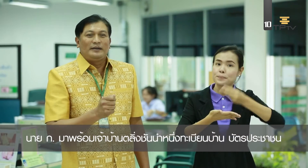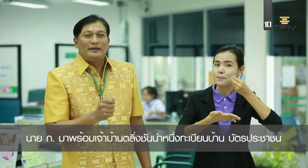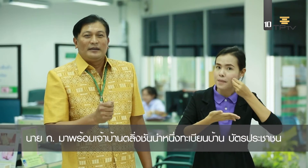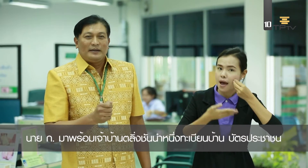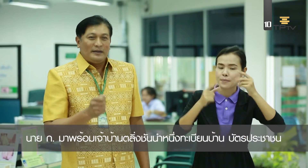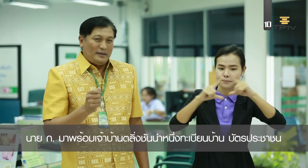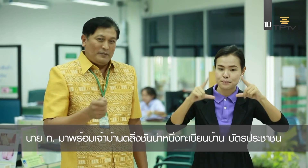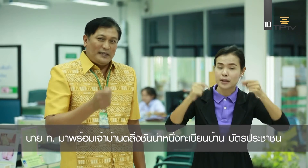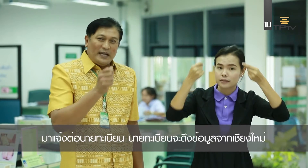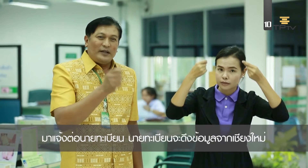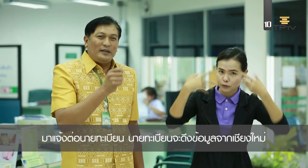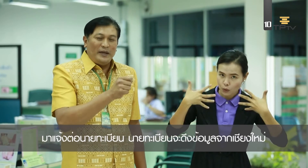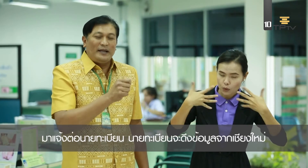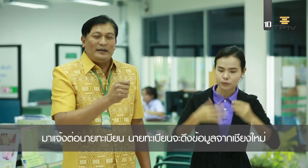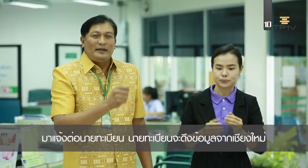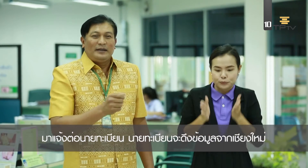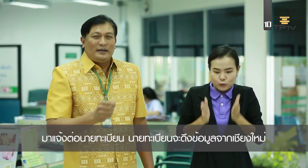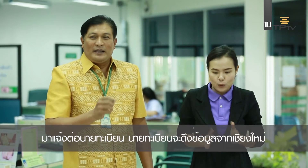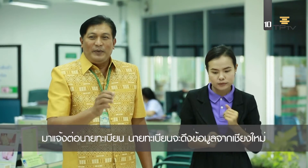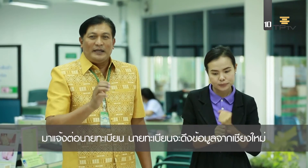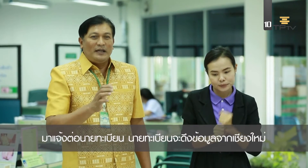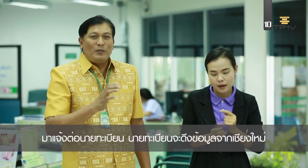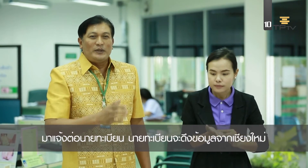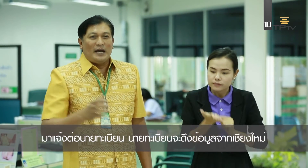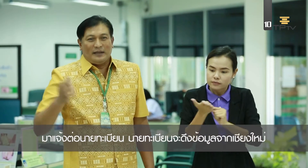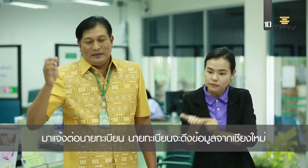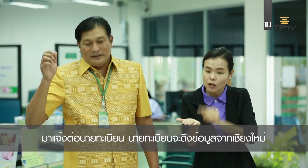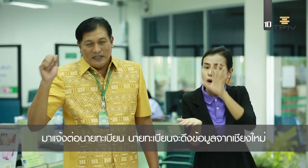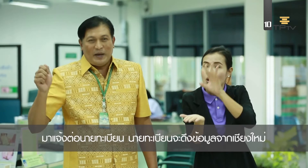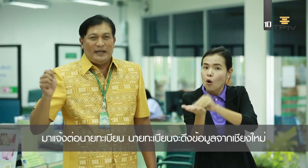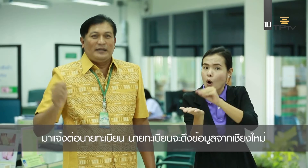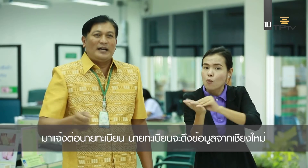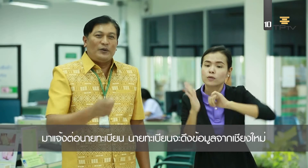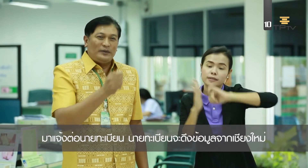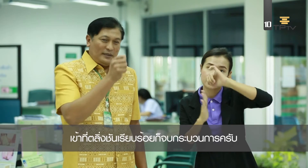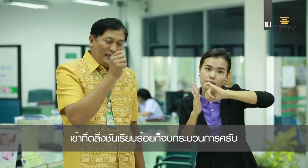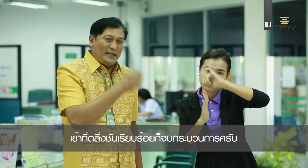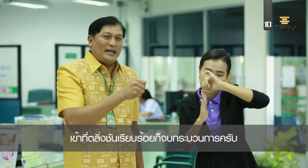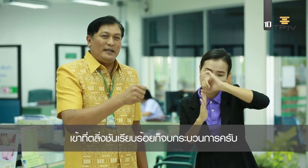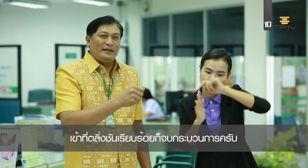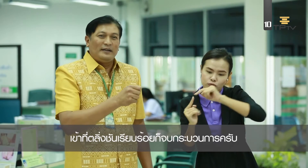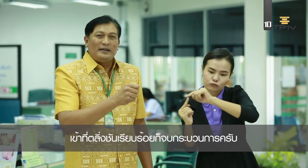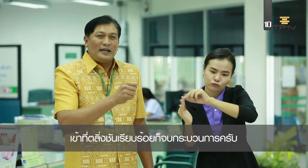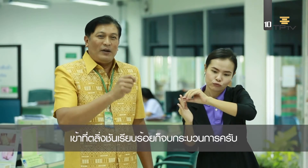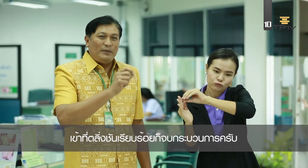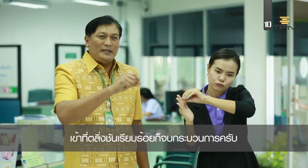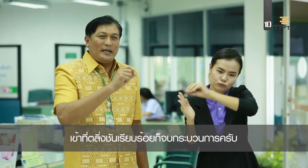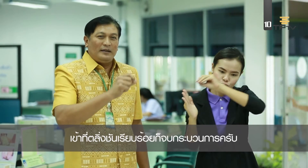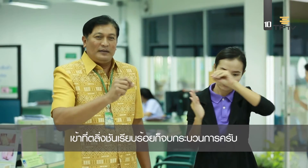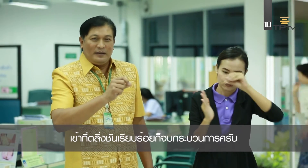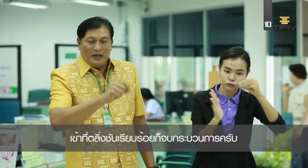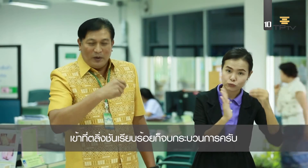นมาแจ้งต่อนายทะเบียนนายทะเบียนจะดึงข้อมูลจากเชียงใหม่เข้าที่ตลิ่งชันเข้าเ